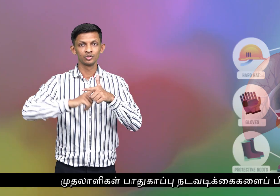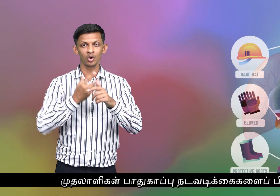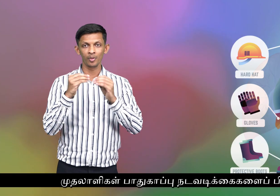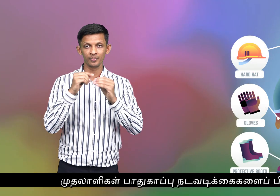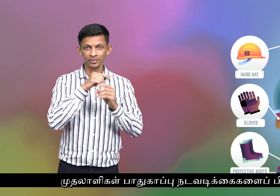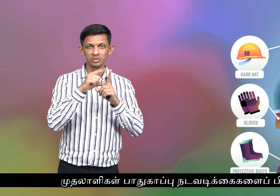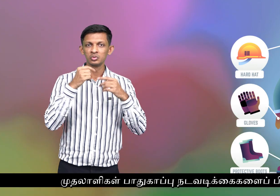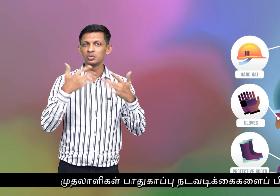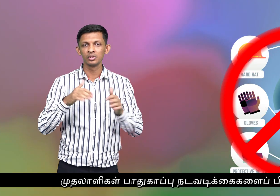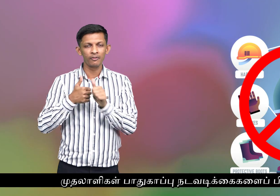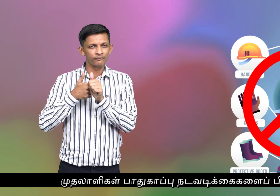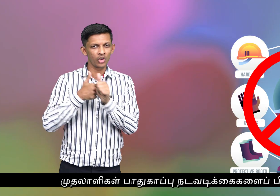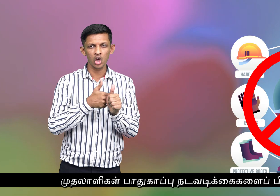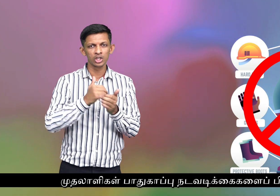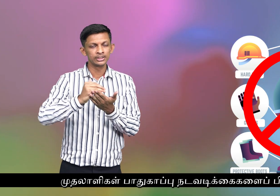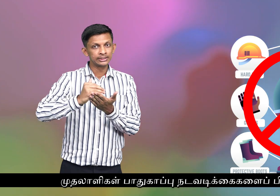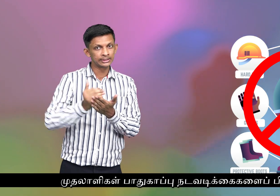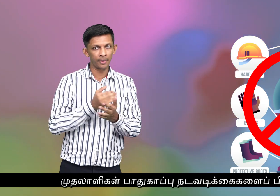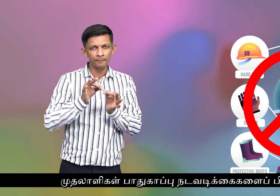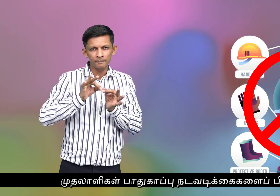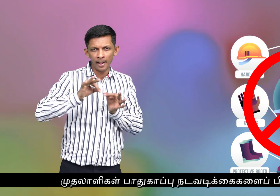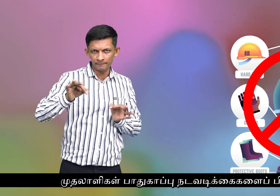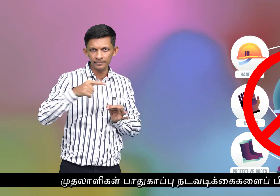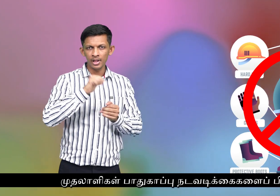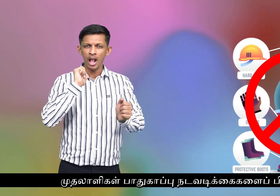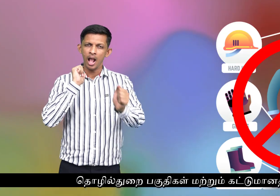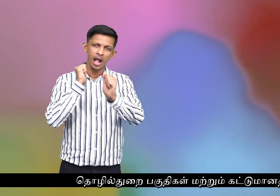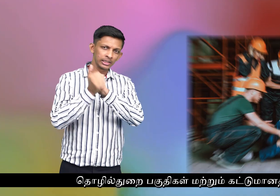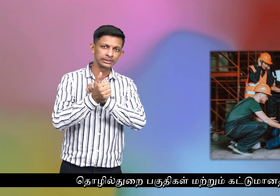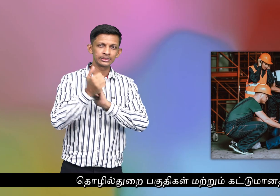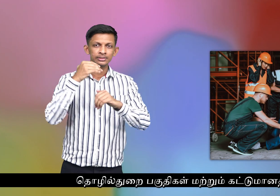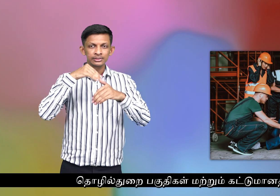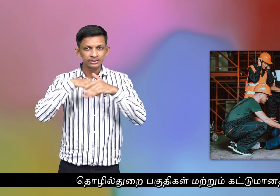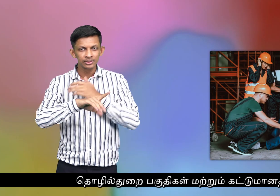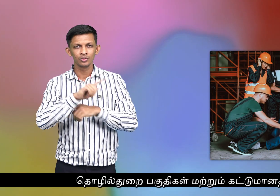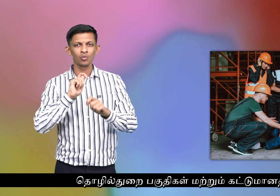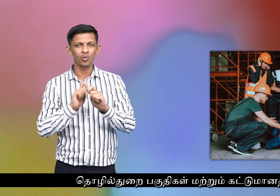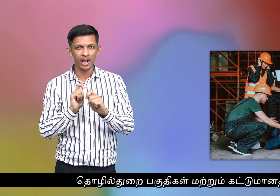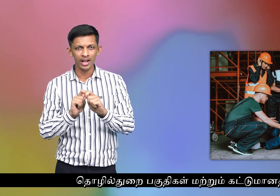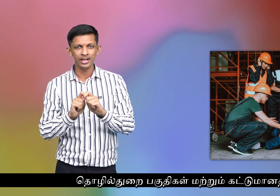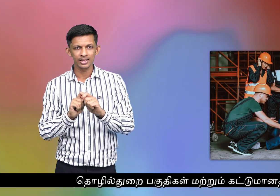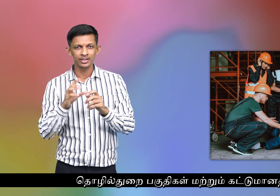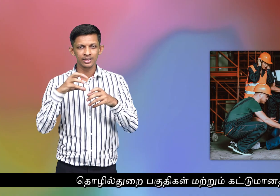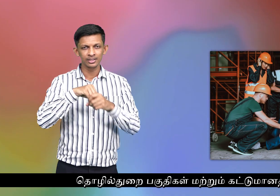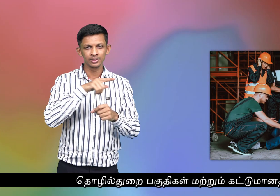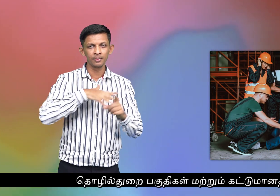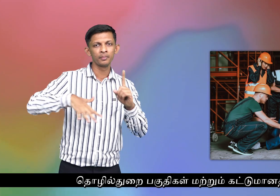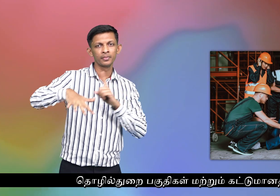முதலாளிகள் பாதுகாப்பு நடவடிக்கைகளை பின்பற்றாததால் தொழில்துறை பகுதிகள் மற்றும் கட்டுமான